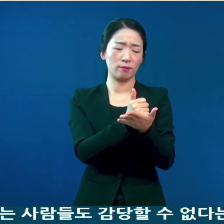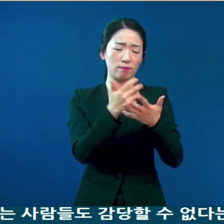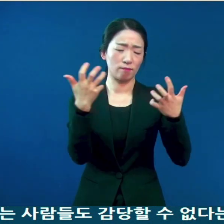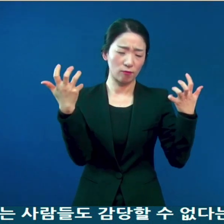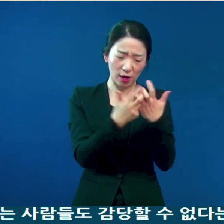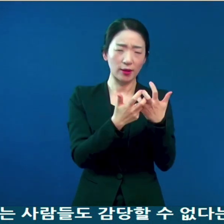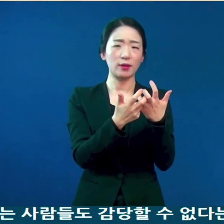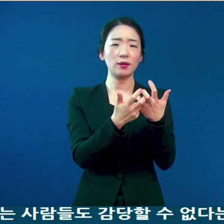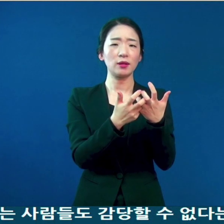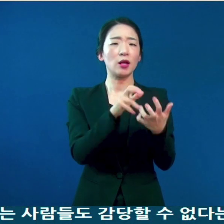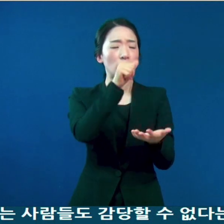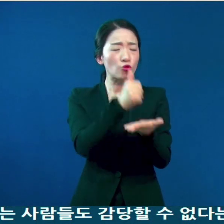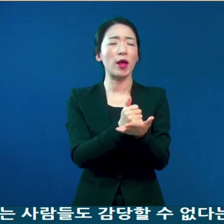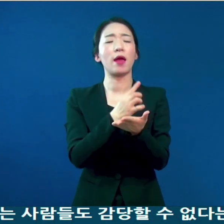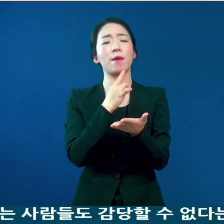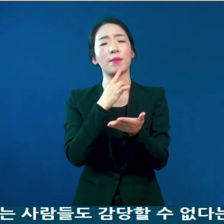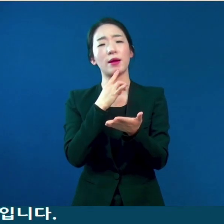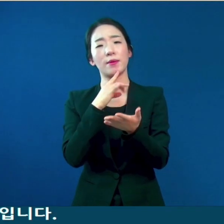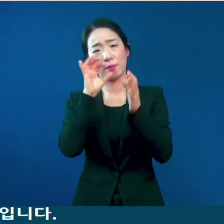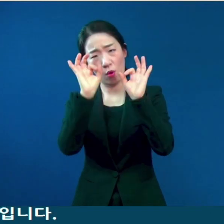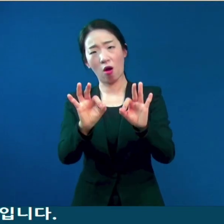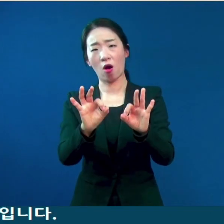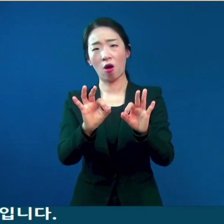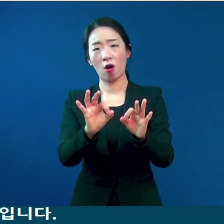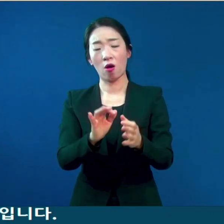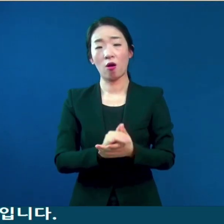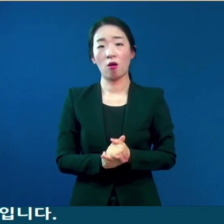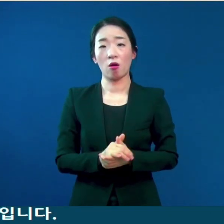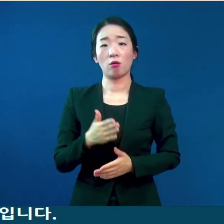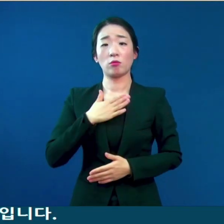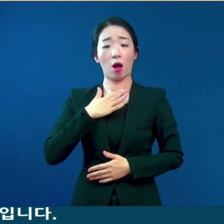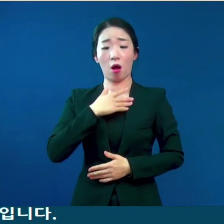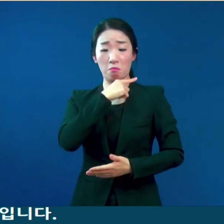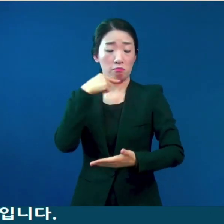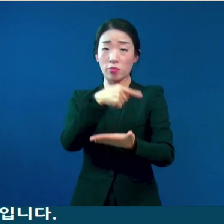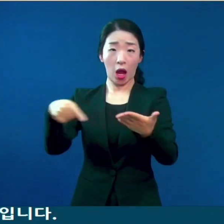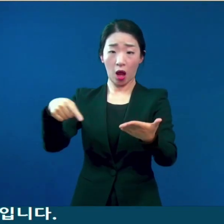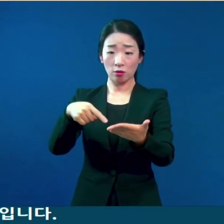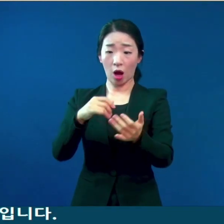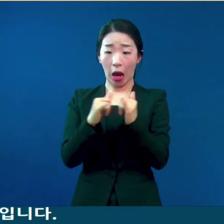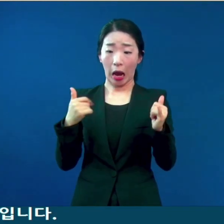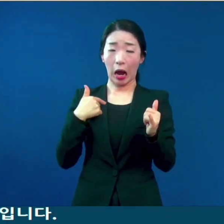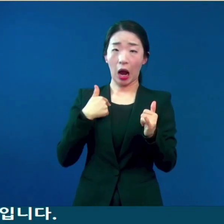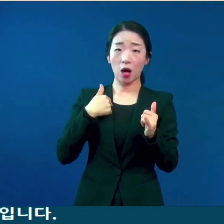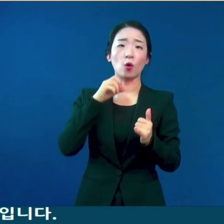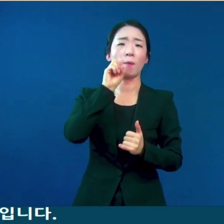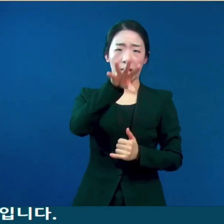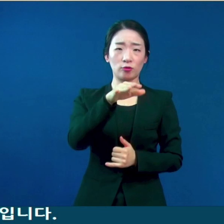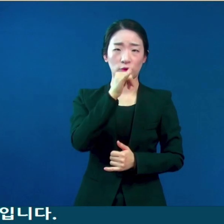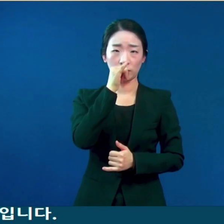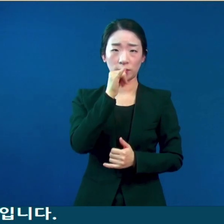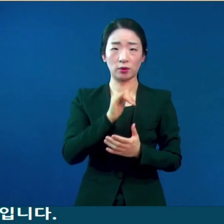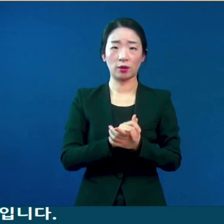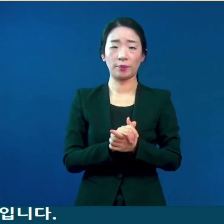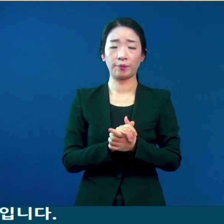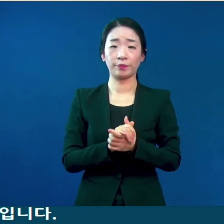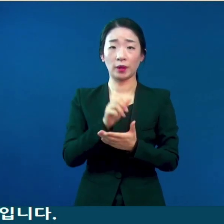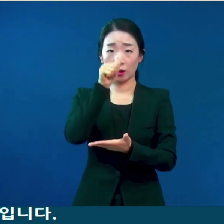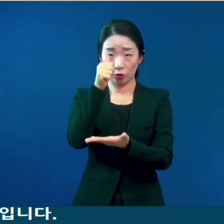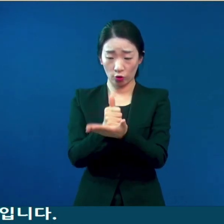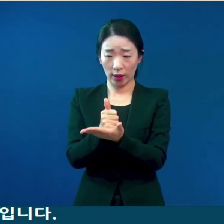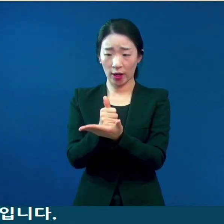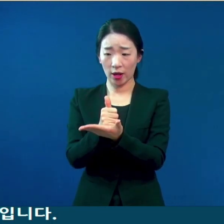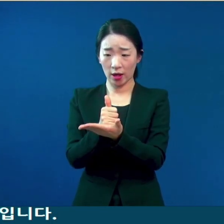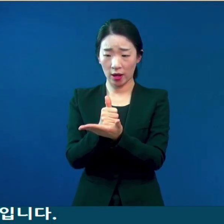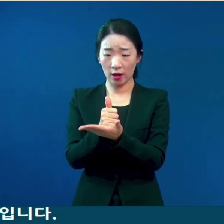보입니다. 자신은 피해자라고만 생각을 합니다. 범죄자의 회복을 위해서 처벌하는